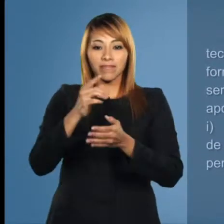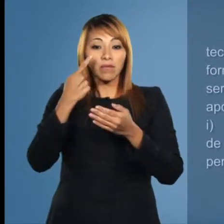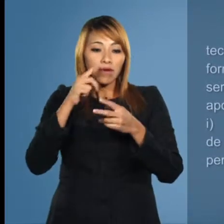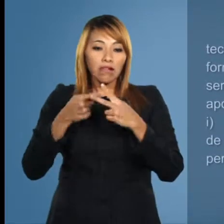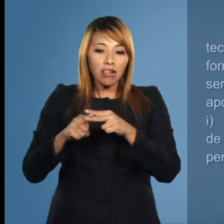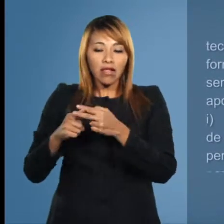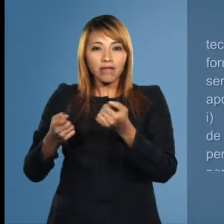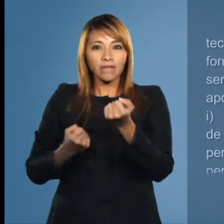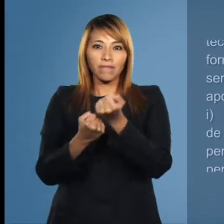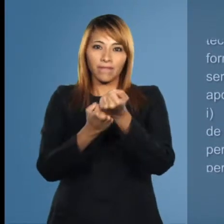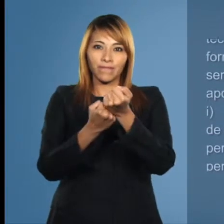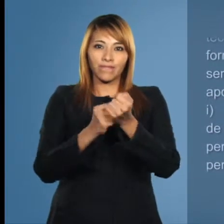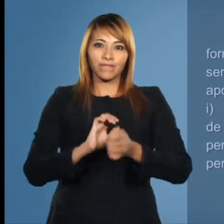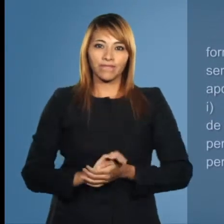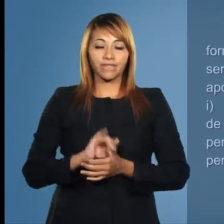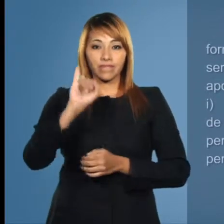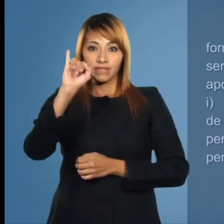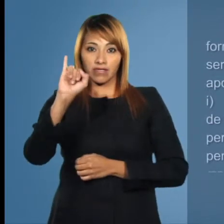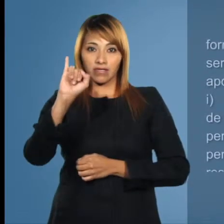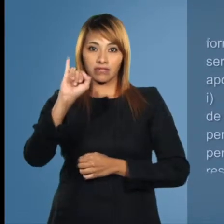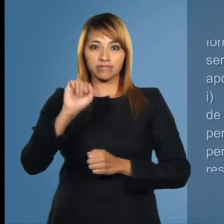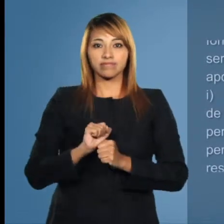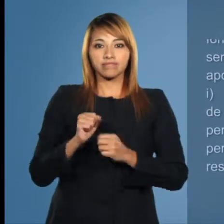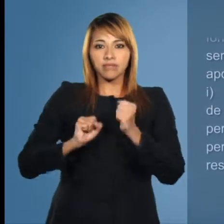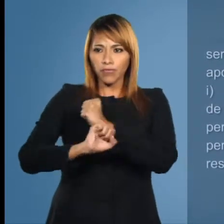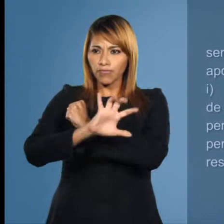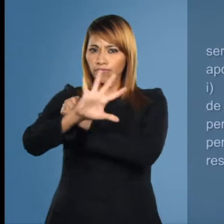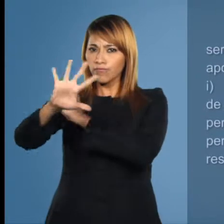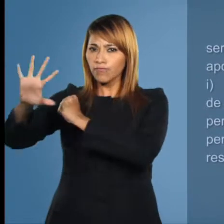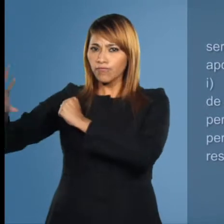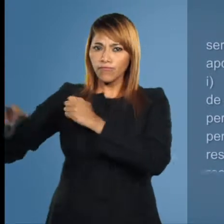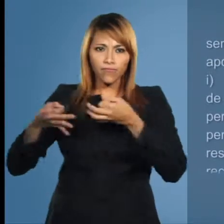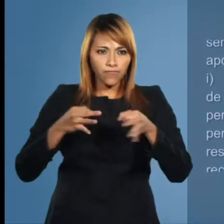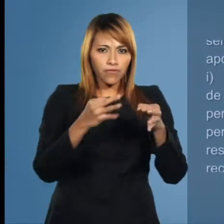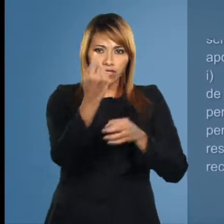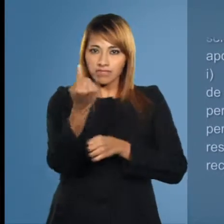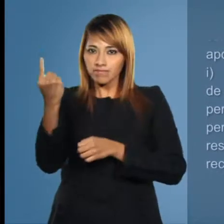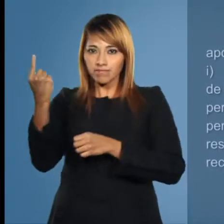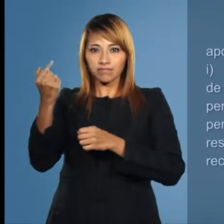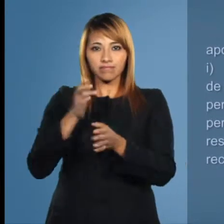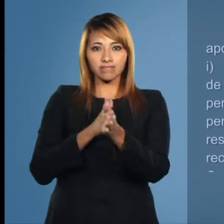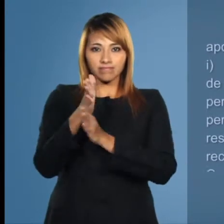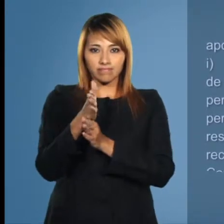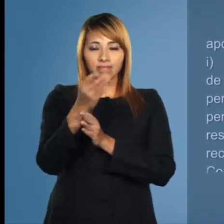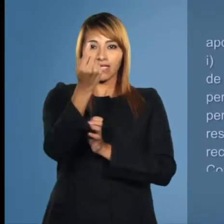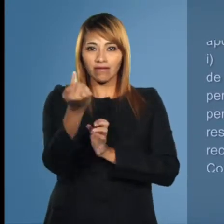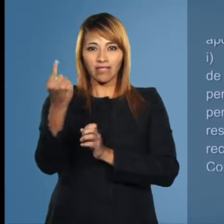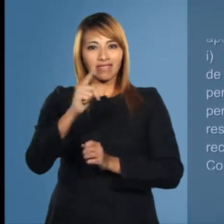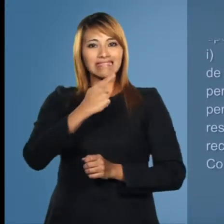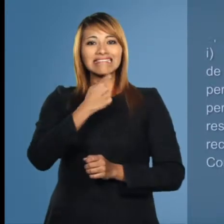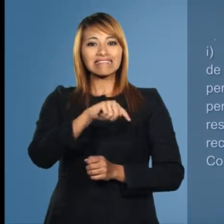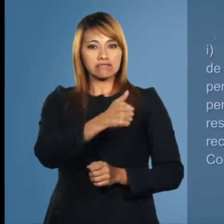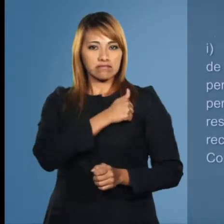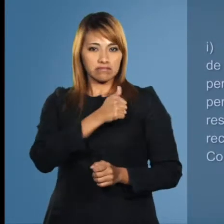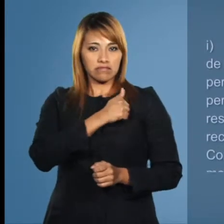apoyo. I. Promover la formación de los profesionales y el personal que trabajan con personas con